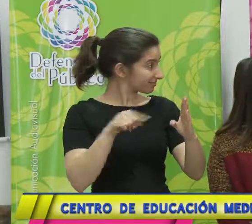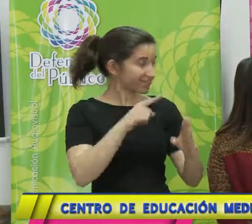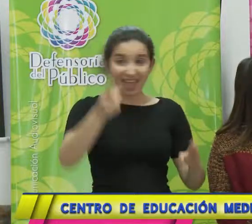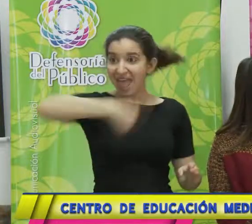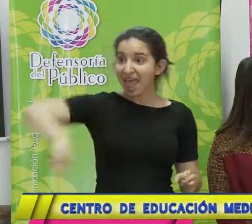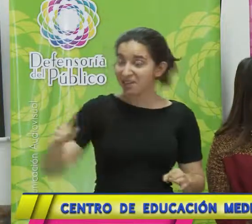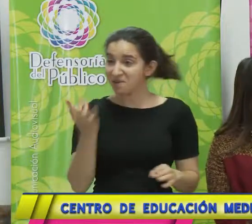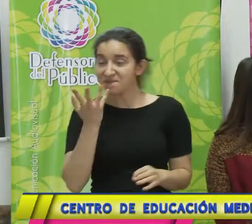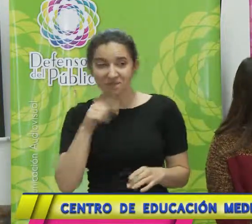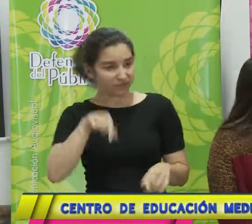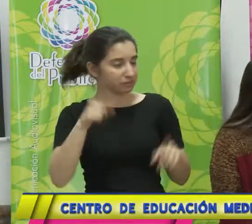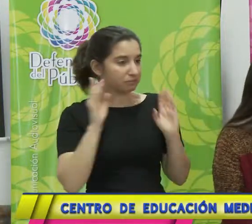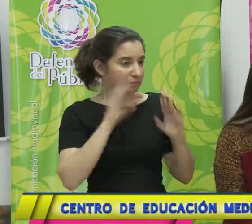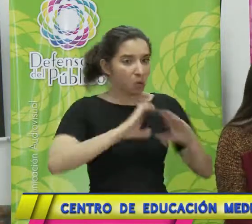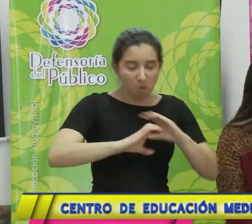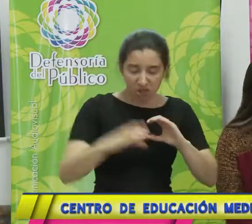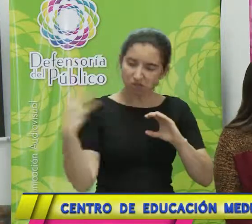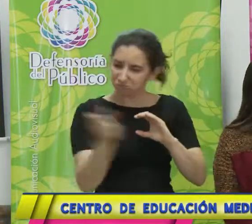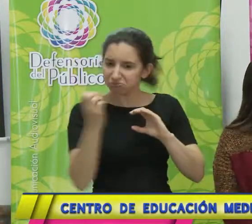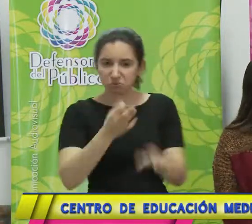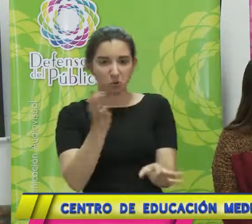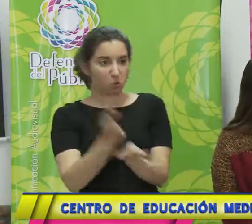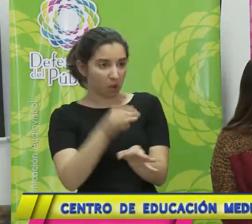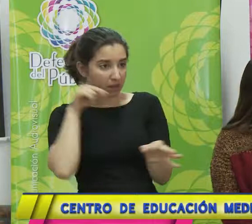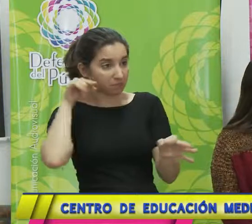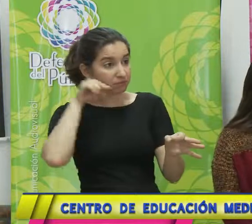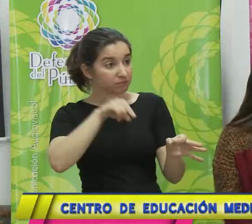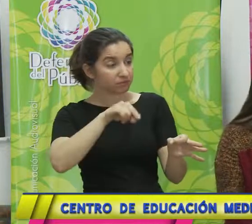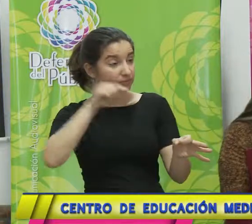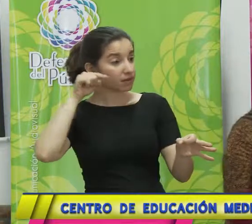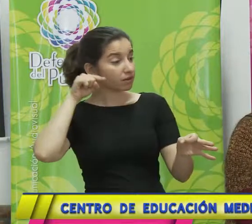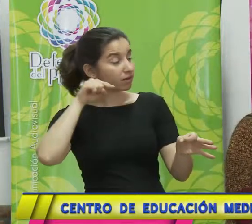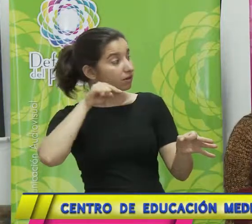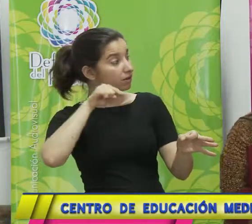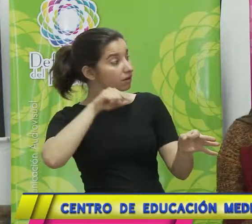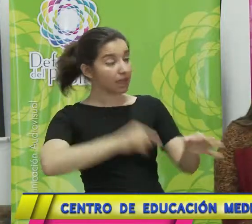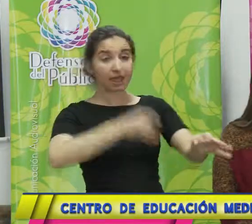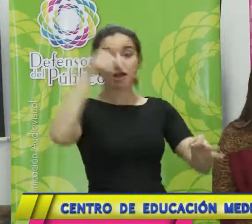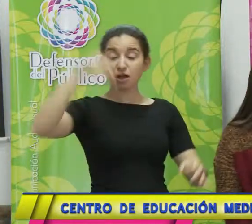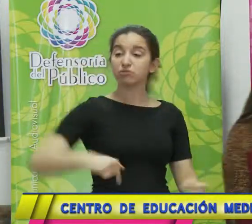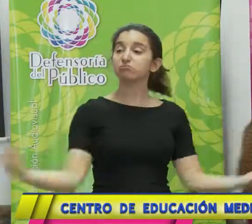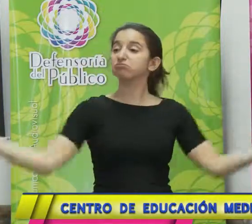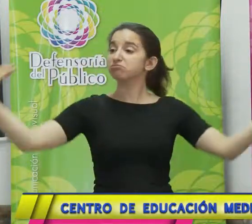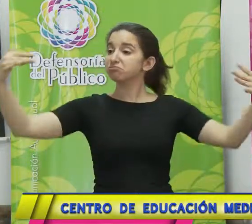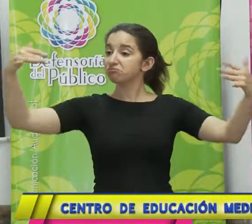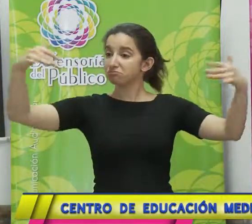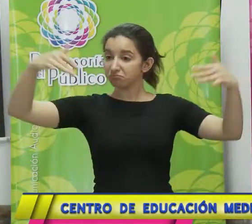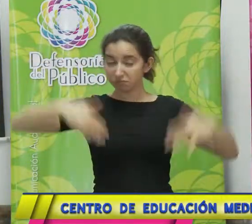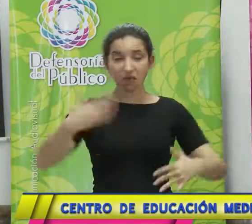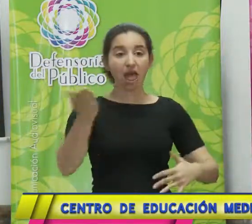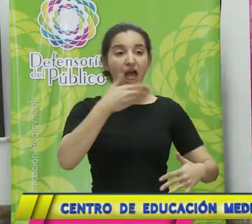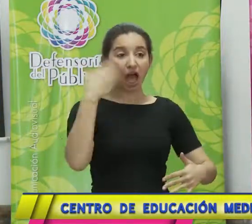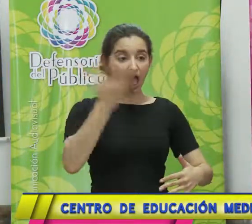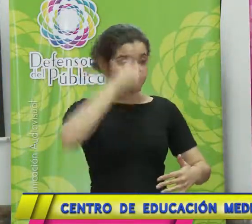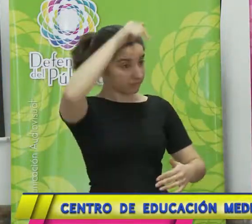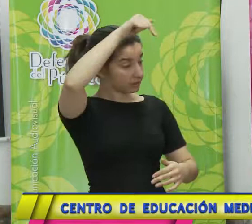lo que es esto comunicación este lo que nosotros venimos a exponer a nuestra exposición